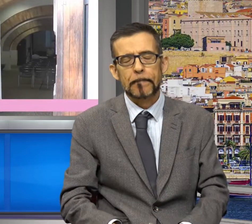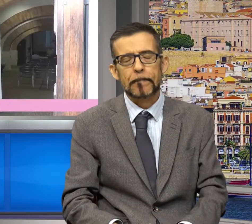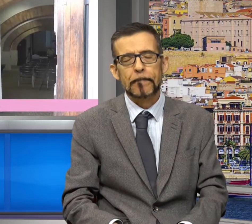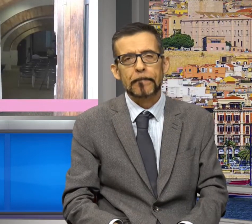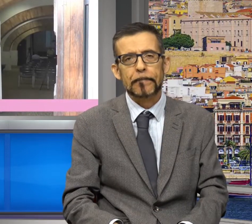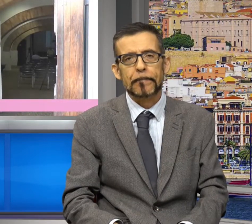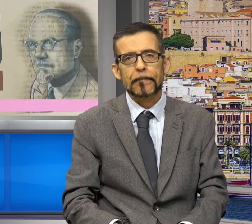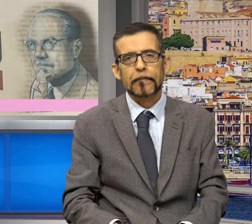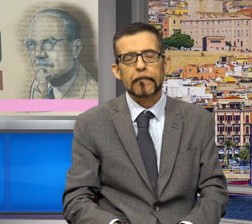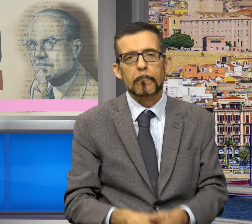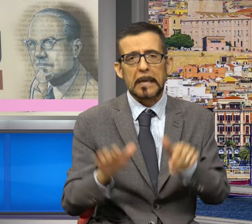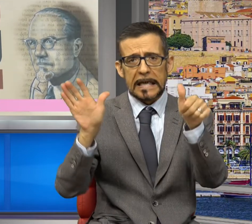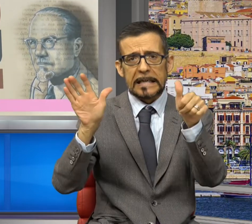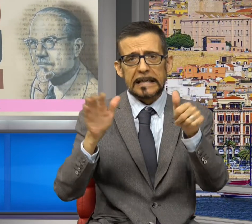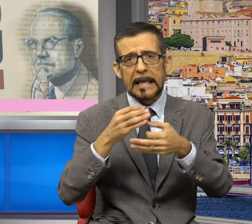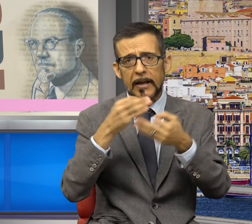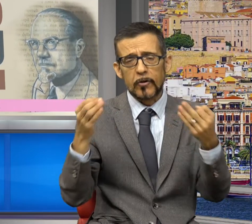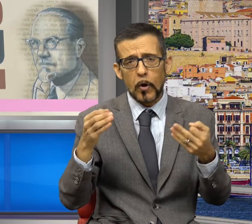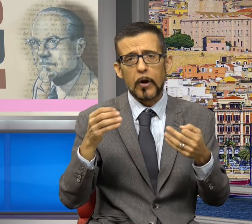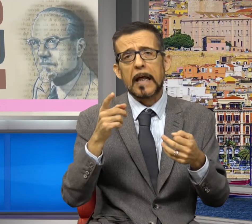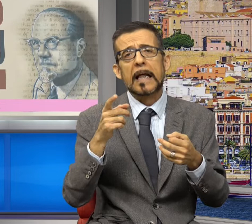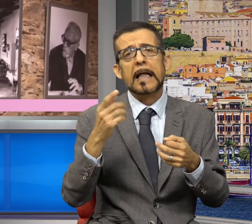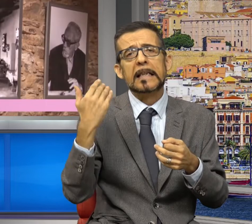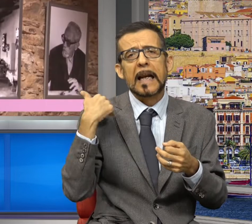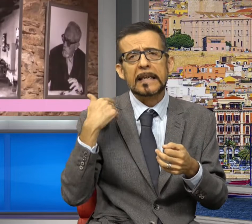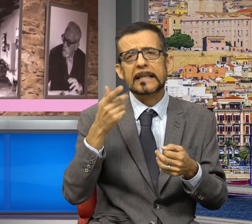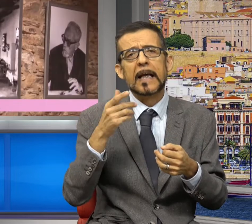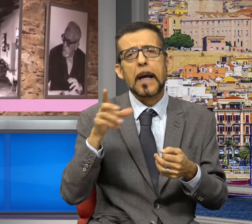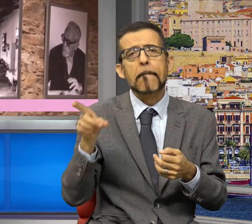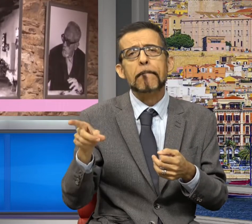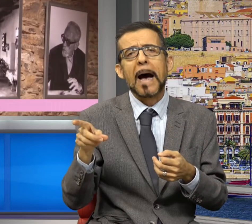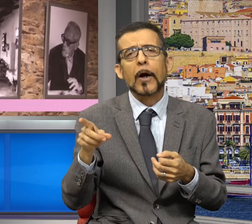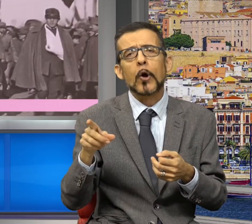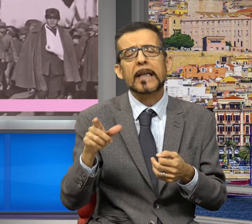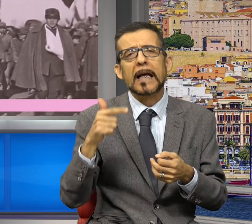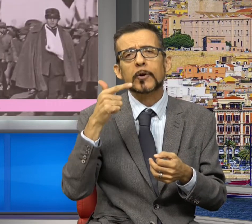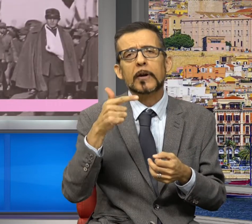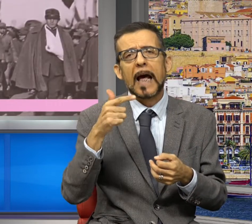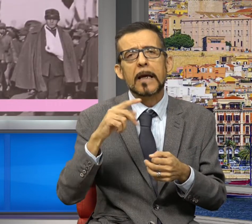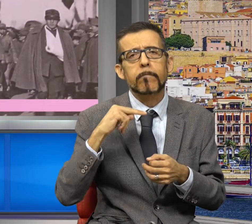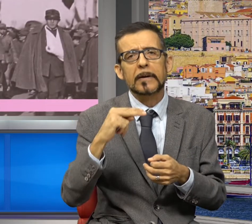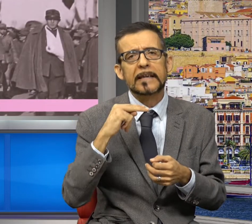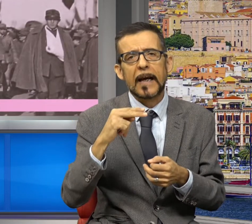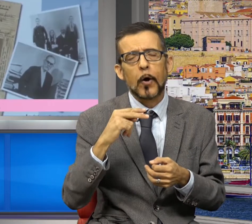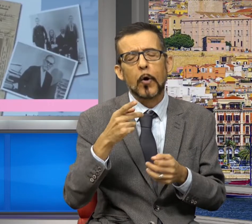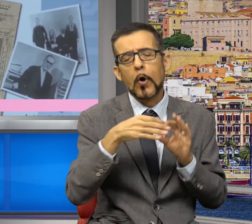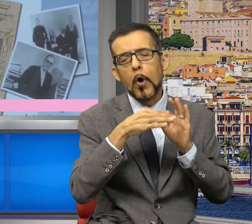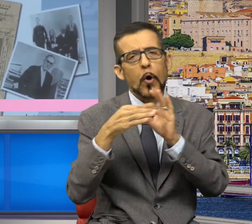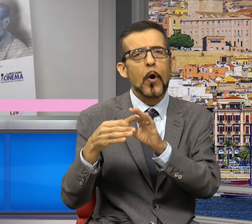Sei giornate, 8ª edizione, un premio alla carriera, Paco Ignazio, Taibo II, il caleidoscopio di momenti legati alla realtà, alla vita. Il